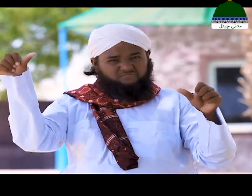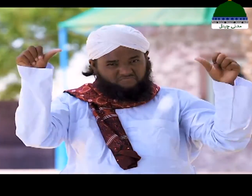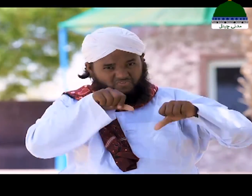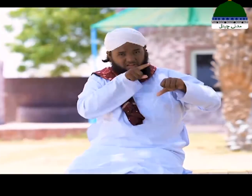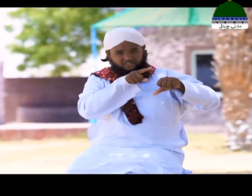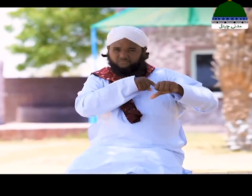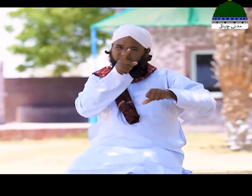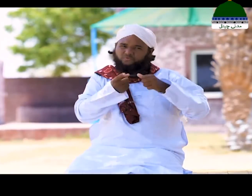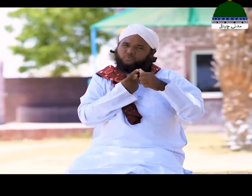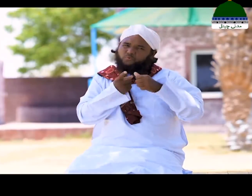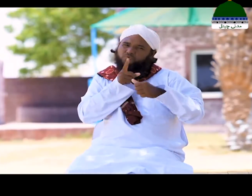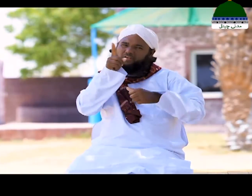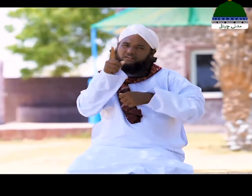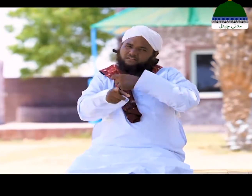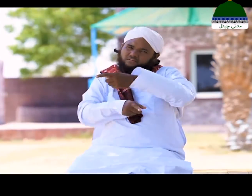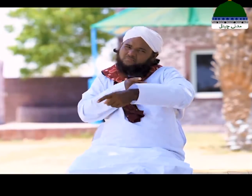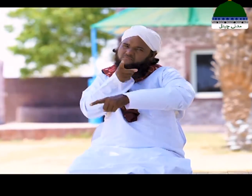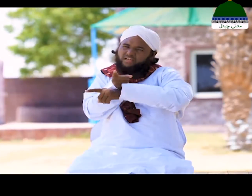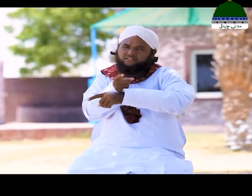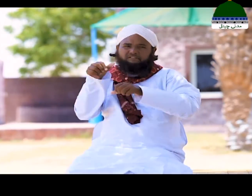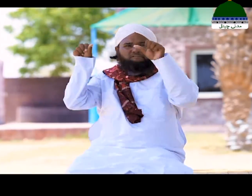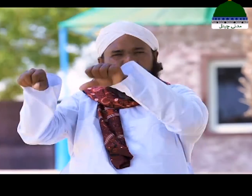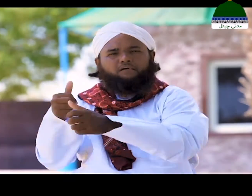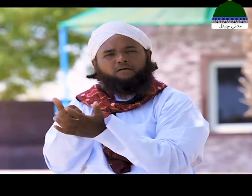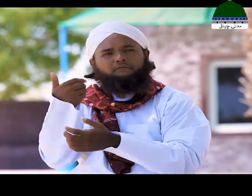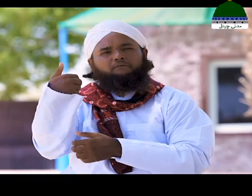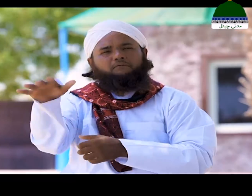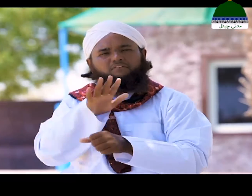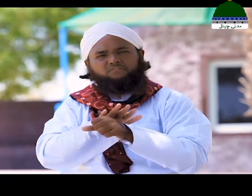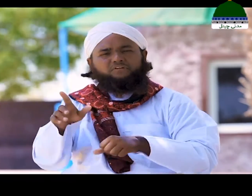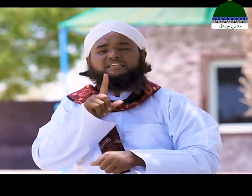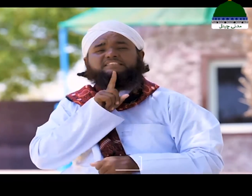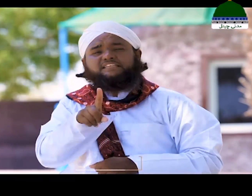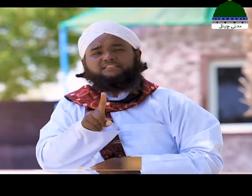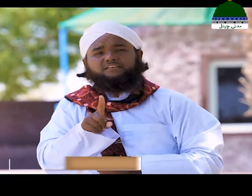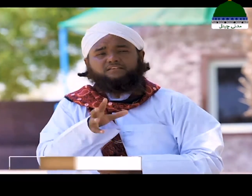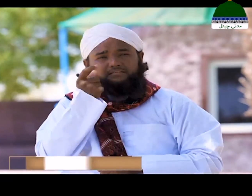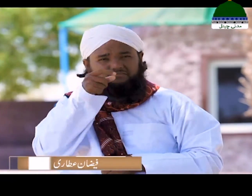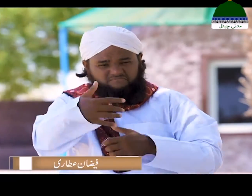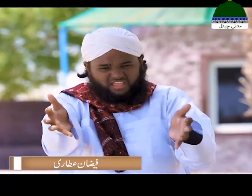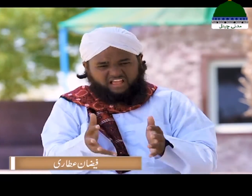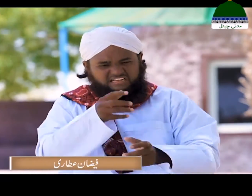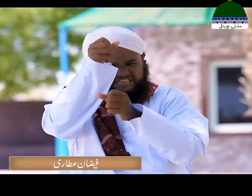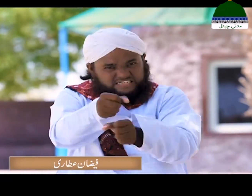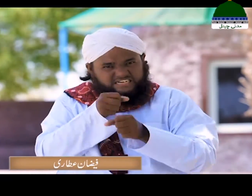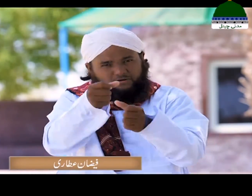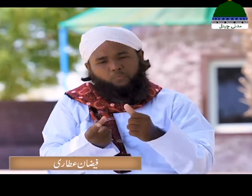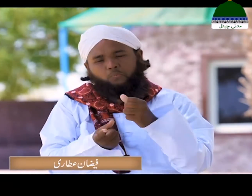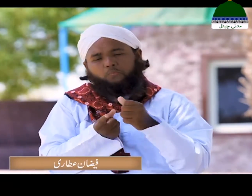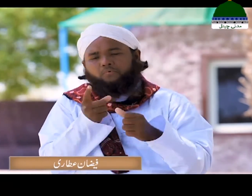چاہی، لیکن اسے اپنی برائی کا صلہ خود ہی مل گیا۔ سچ ہے کہ جو کسی کے لیے گڑھا کھودتا ہے وہ خود ہی